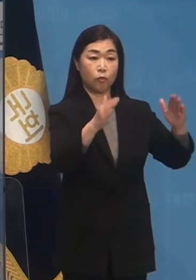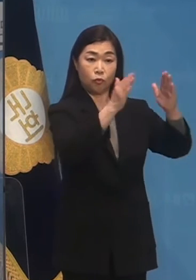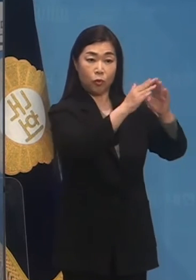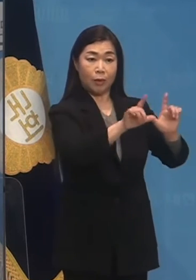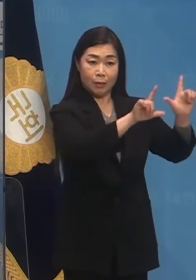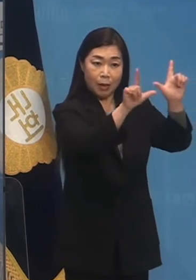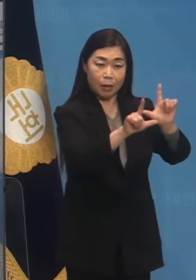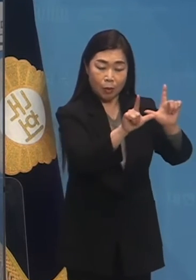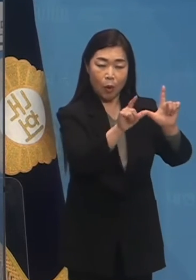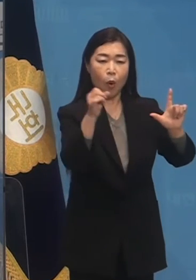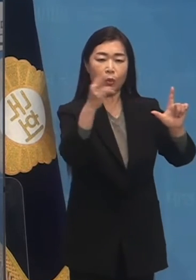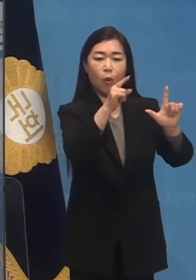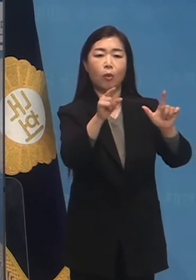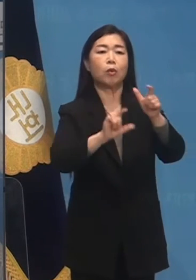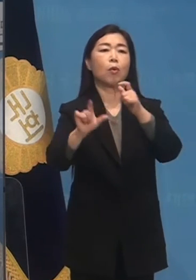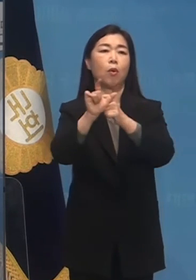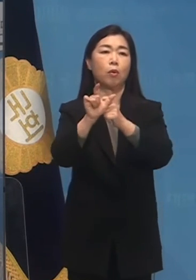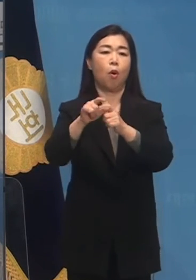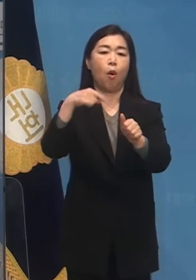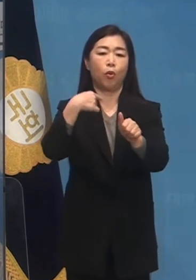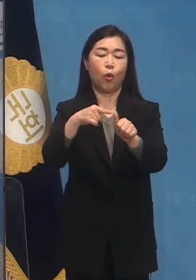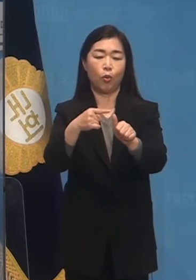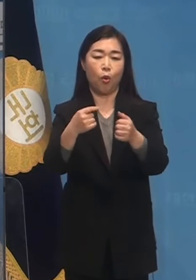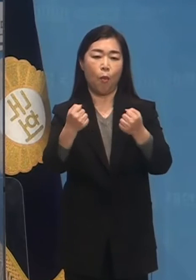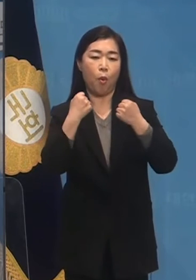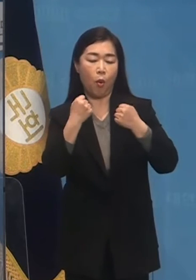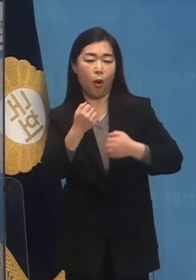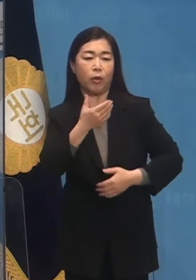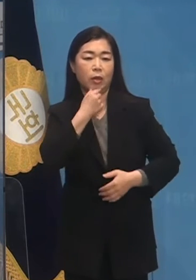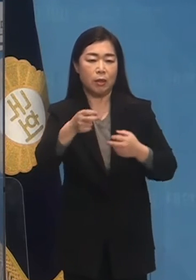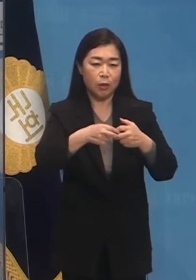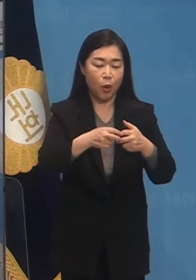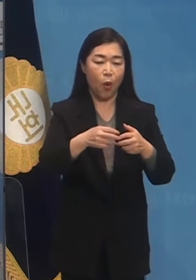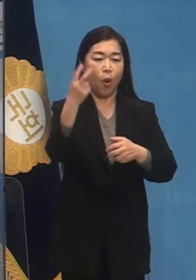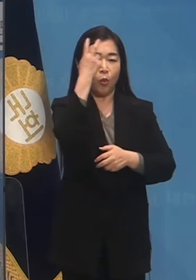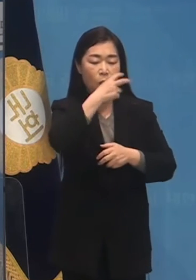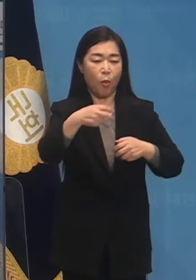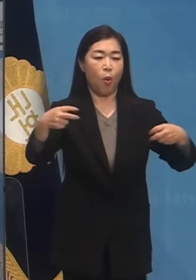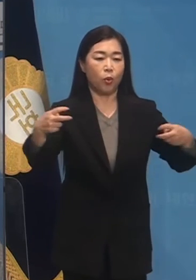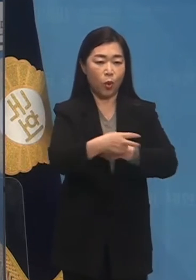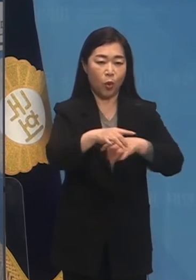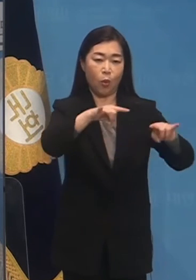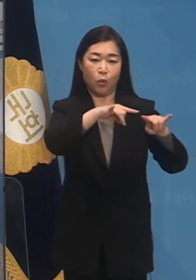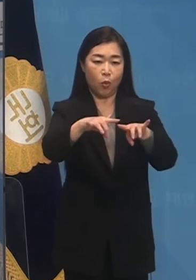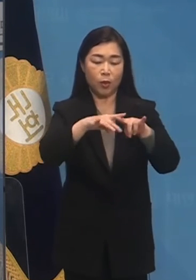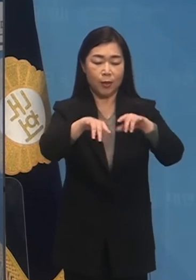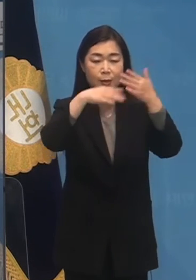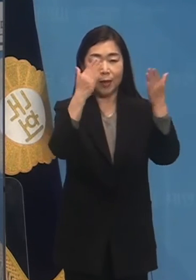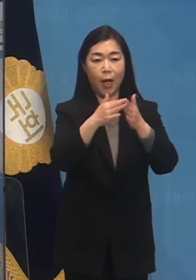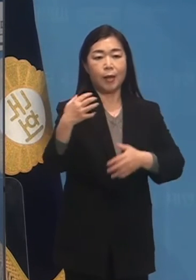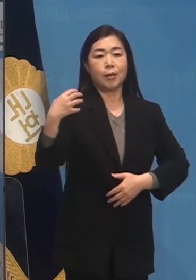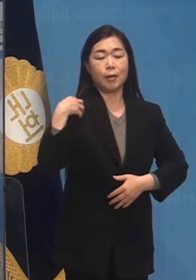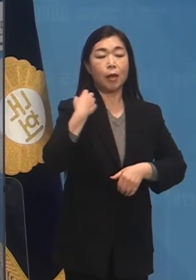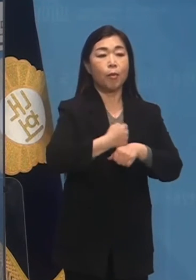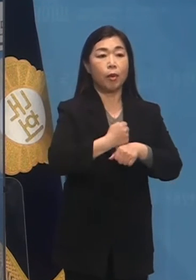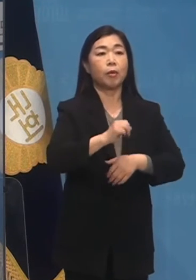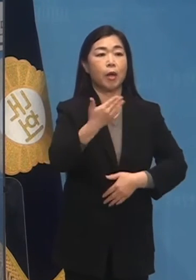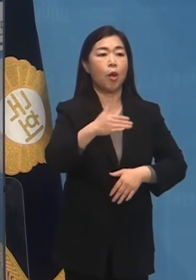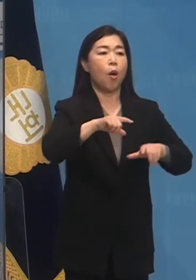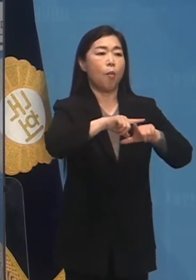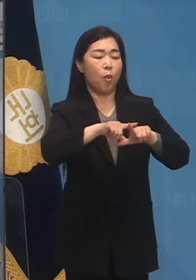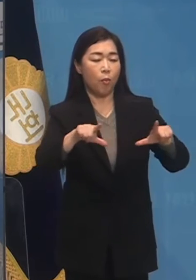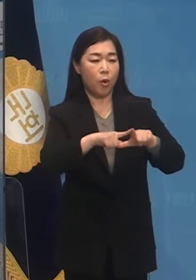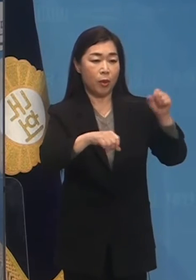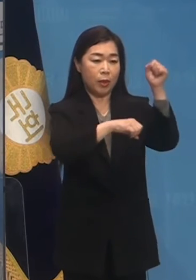주거에 더해서 교육, 보건의료, 돌봄, 교통, 통신 등을 경기도가 책임지는 보편적 기본